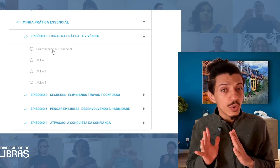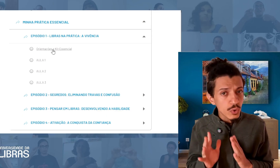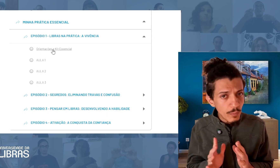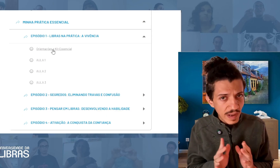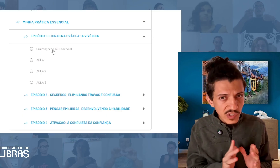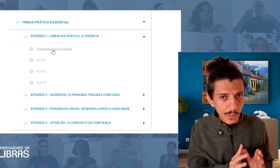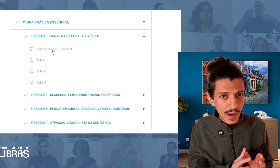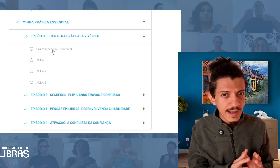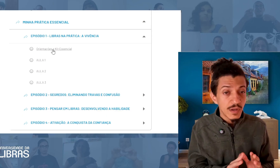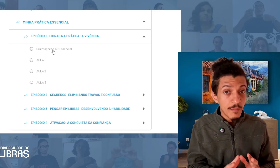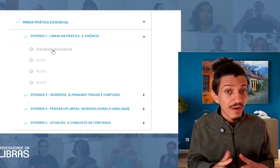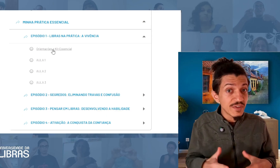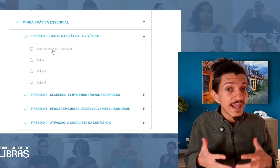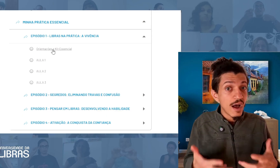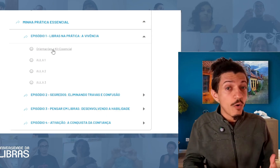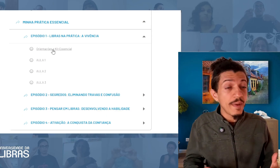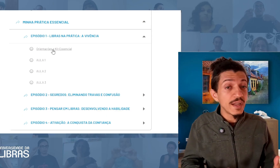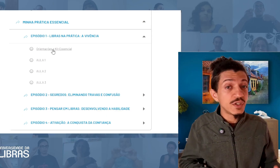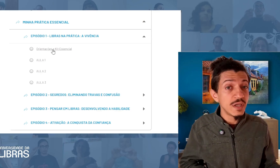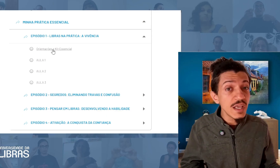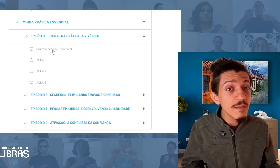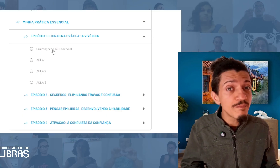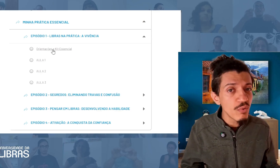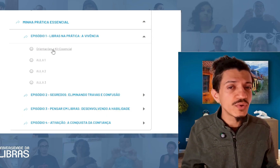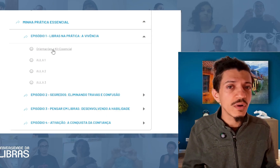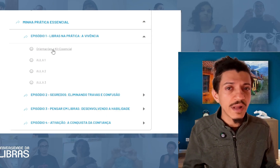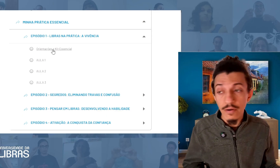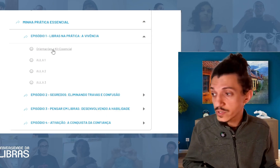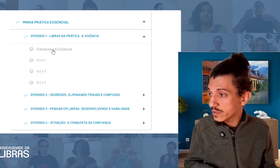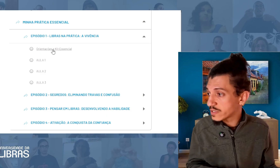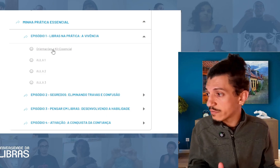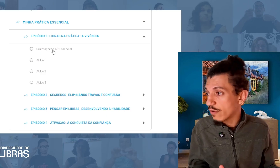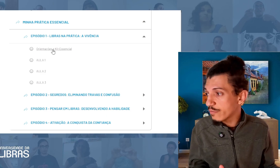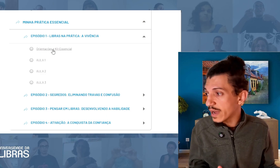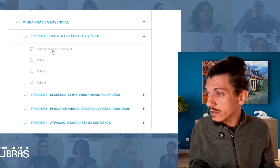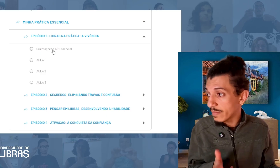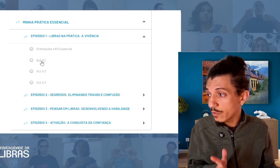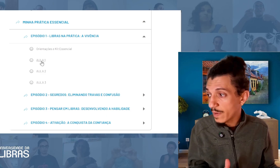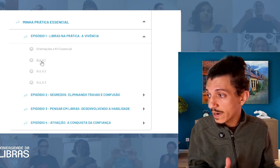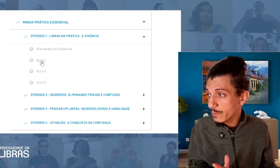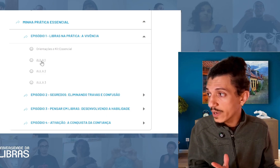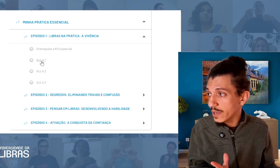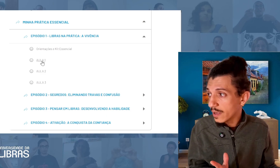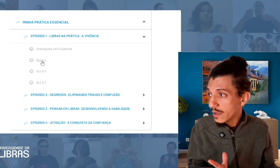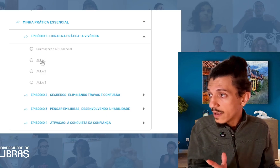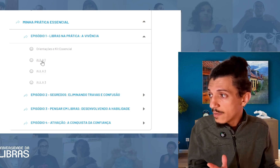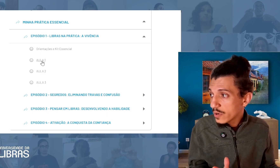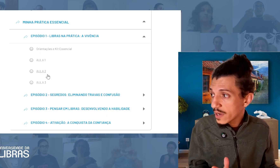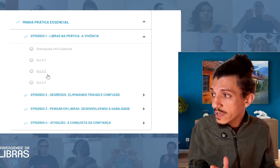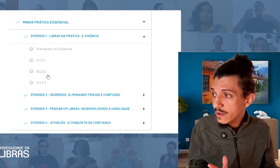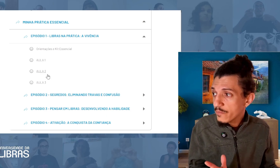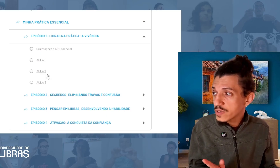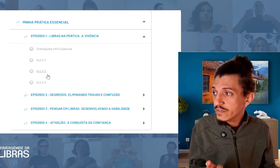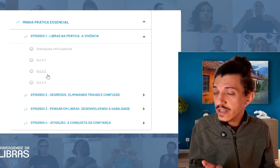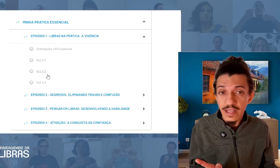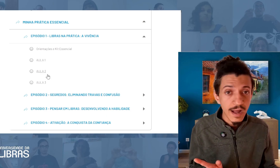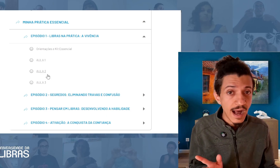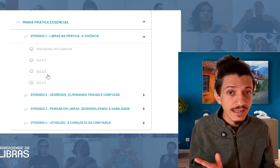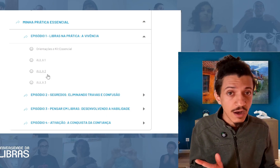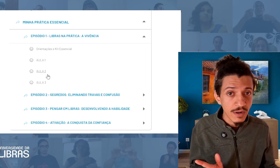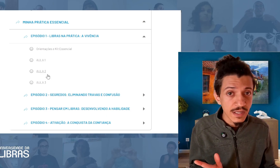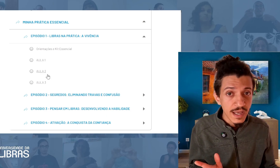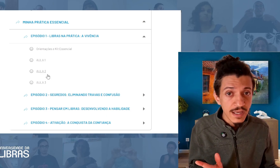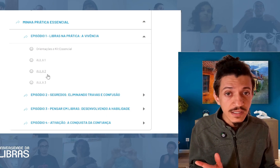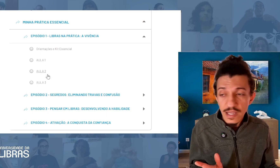organizadinho, tudo passo a passo, para você realmente impulsionar o seu desenvolvimento. Mas não para por aí, porque aqui você vai ter